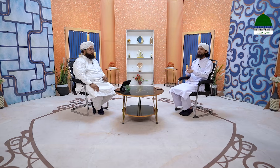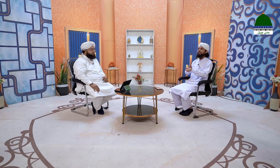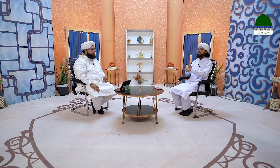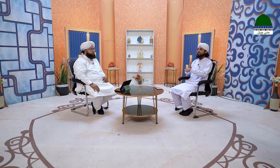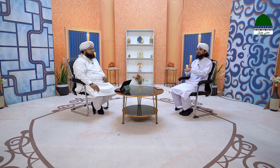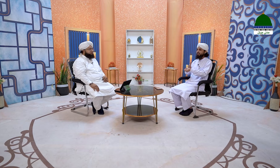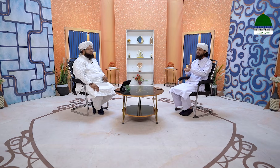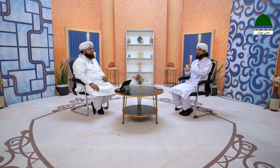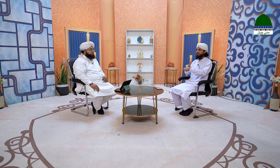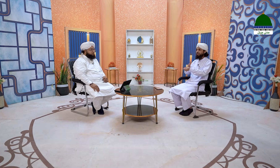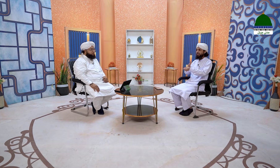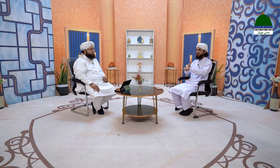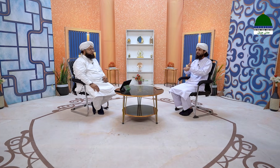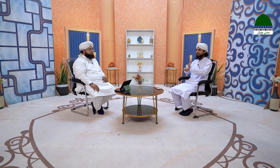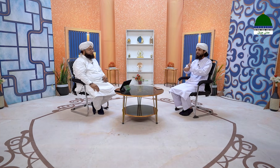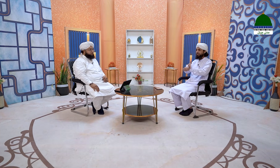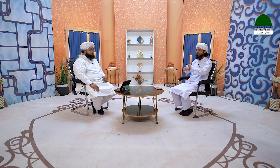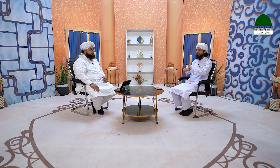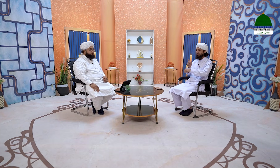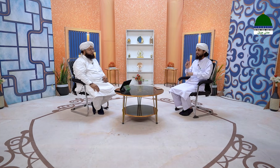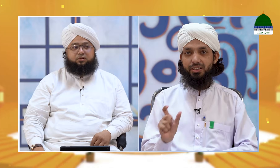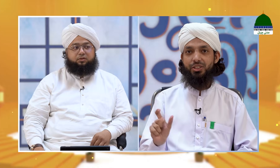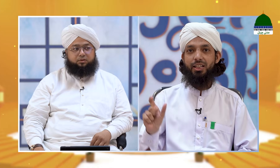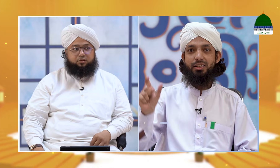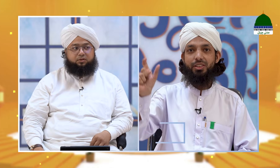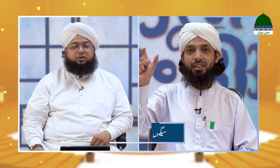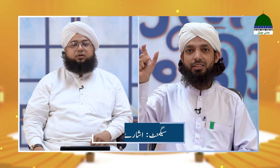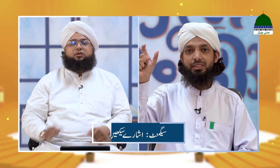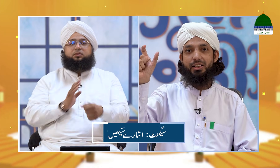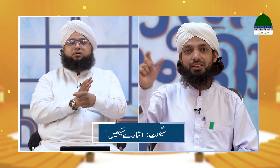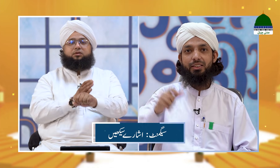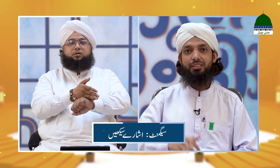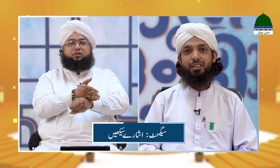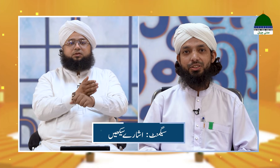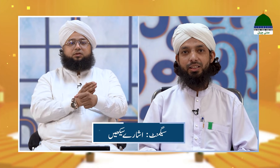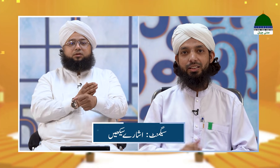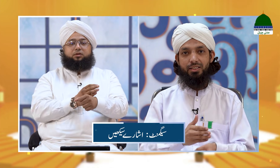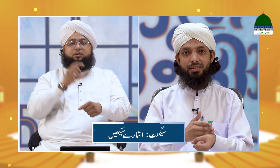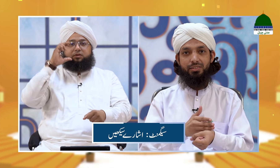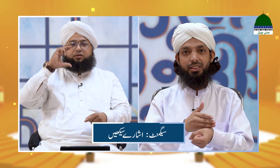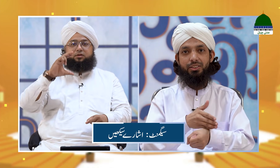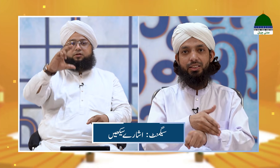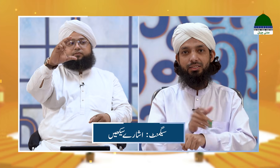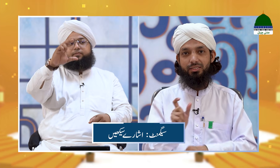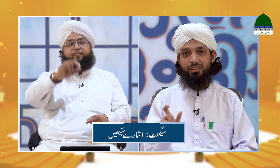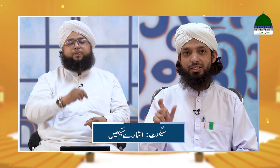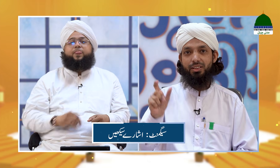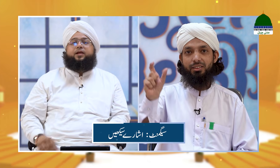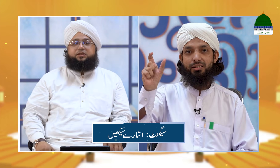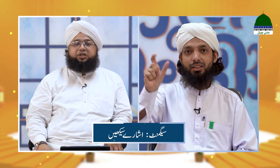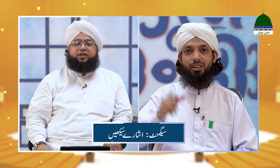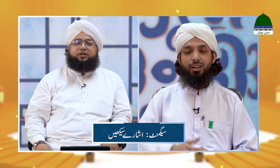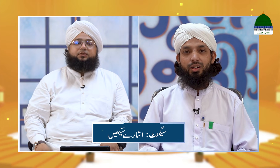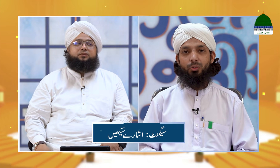گے۔ ذی الحجہ کا یعنی کہ اشارہ یہ ذی الحجہ کا یہ کر کے یہ چاند کا اشارہ ہے، ذی الحجہ کا اشارہ ہے، ذی الحجہ کا